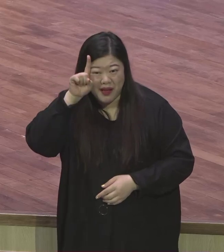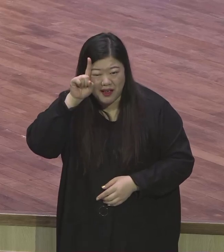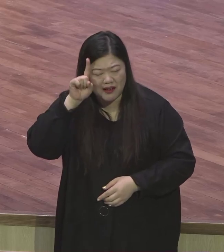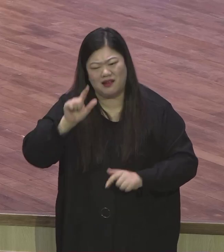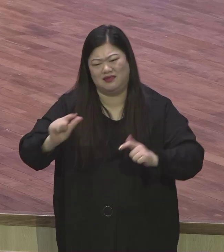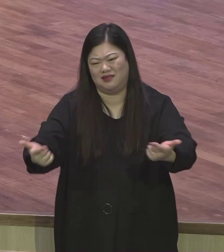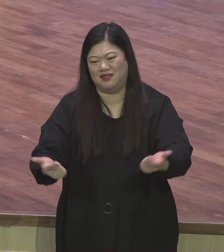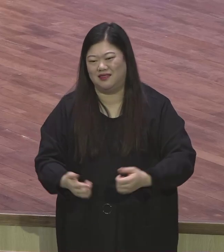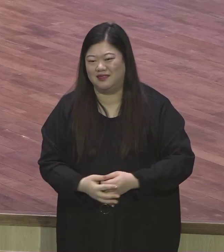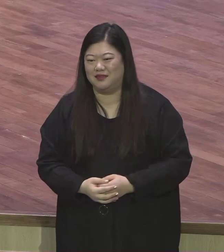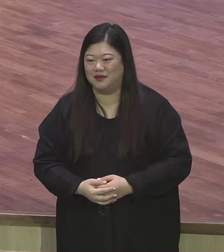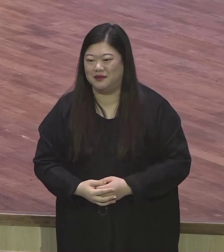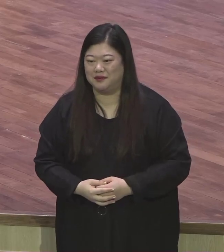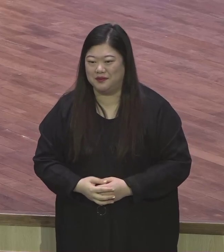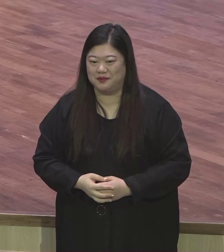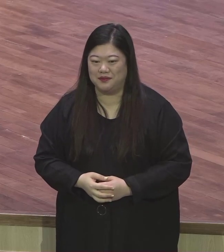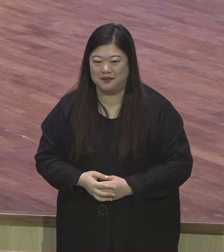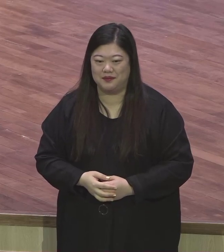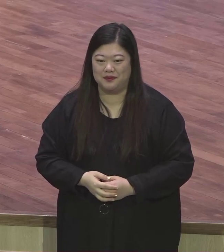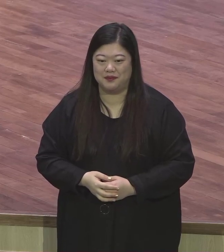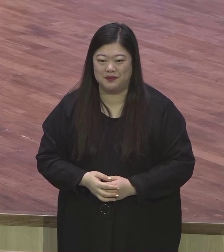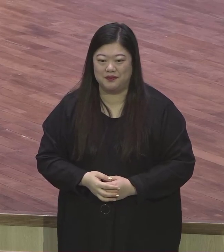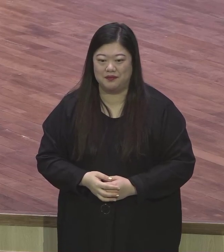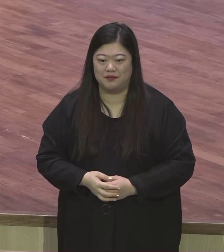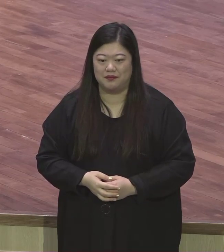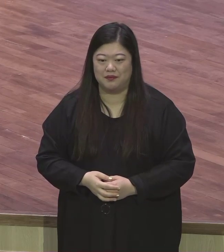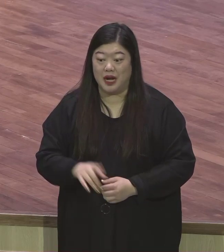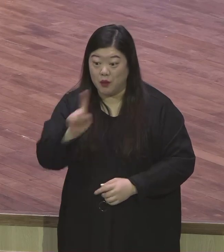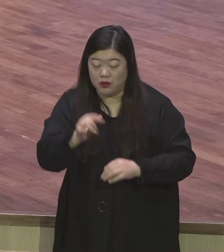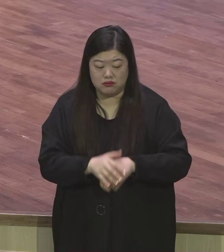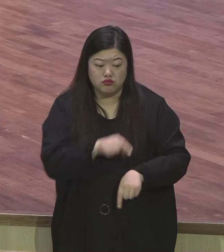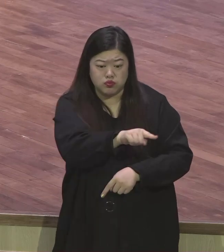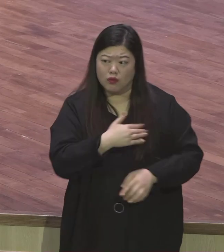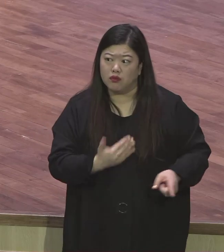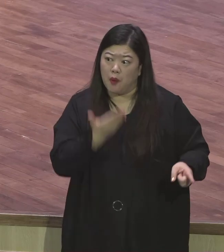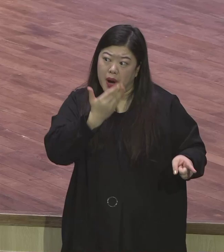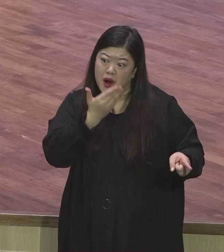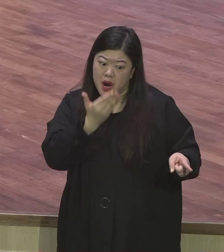아니라는 말씀입니다. 할 수 있는 것이라고 할지라도